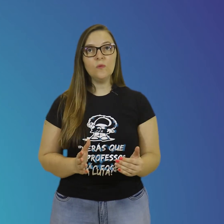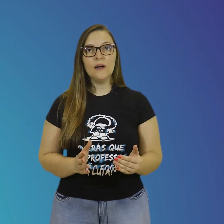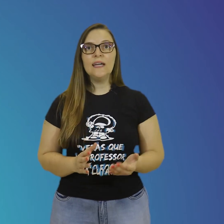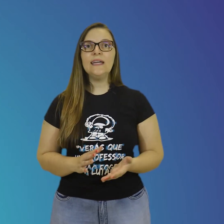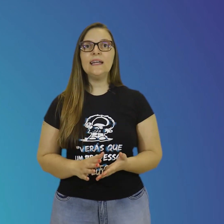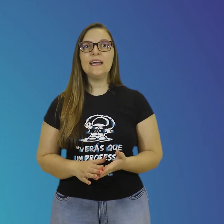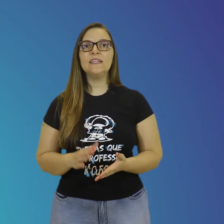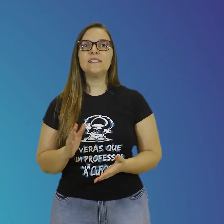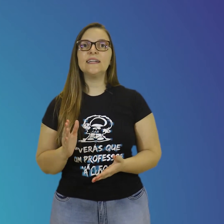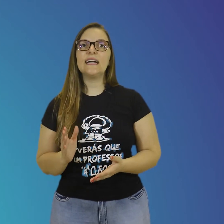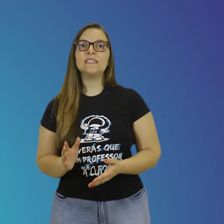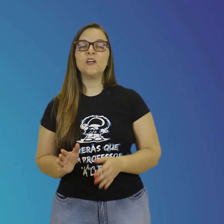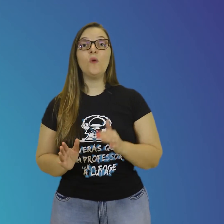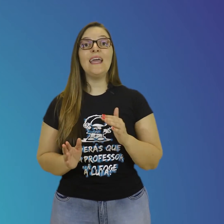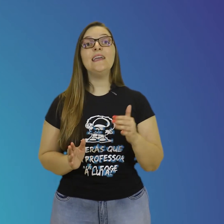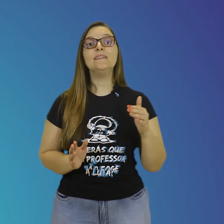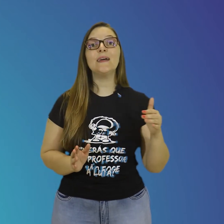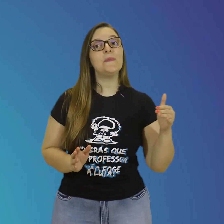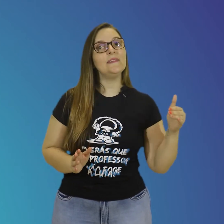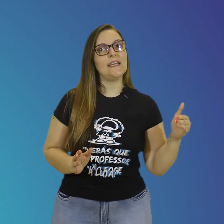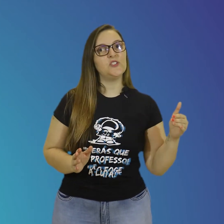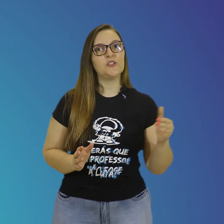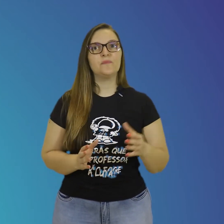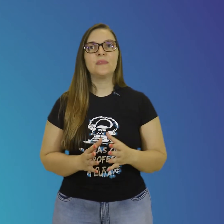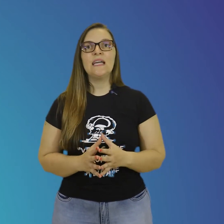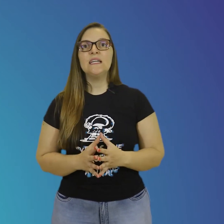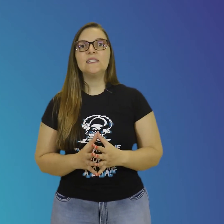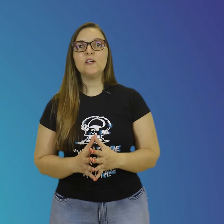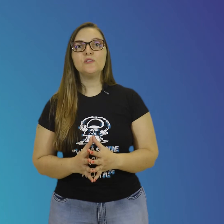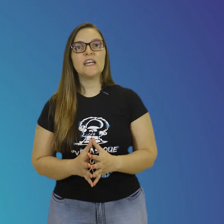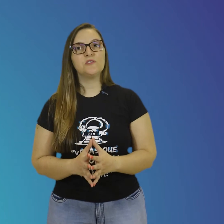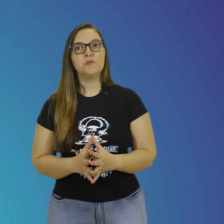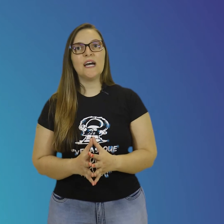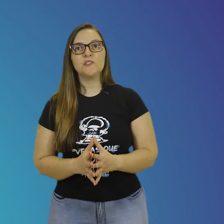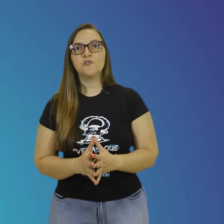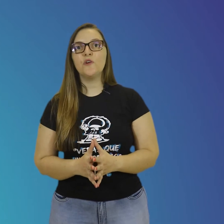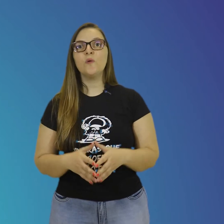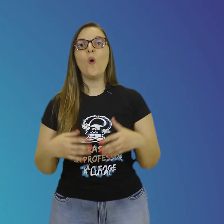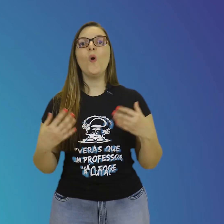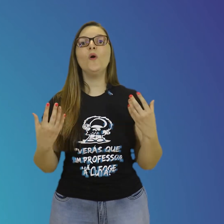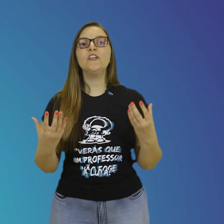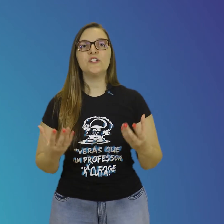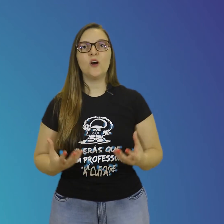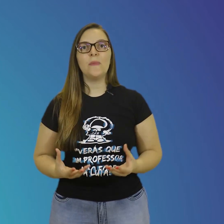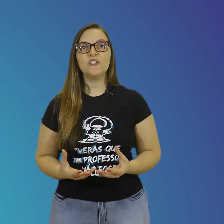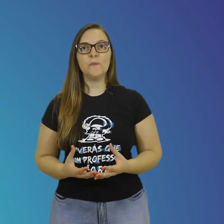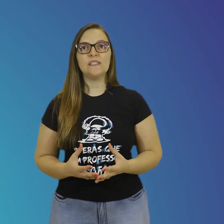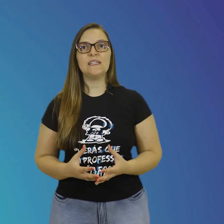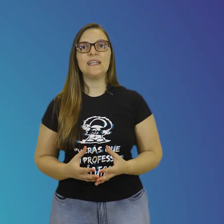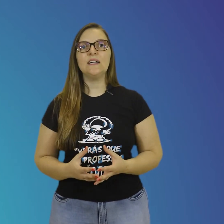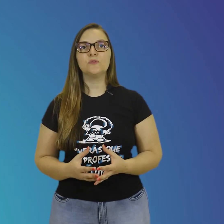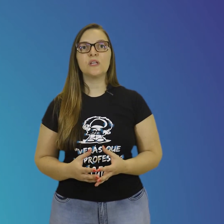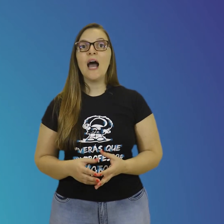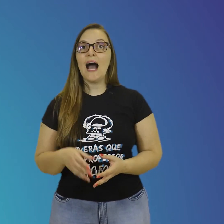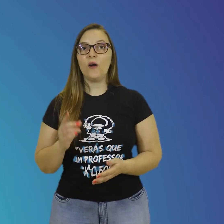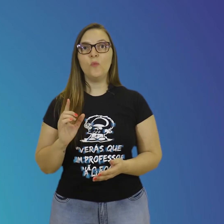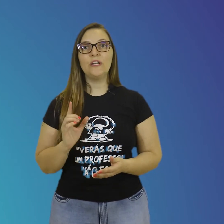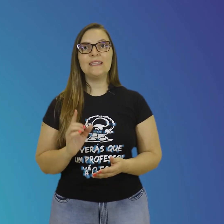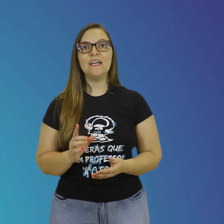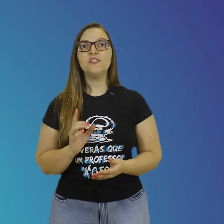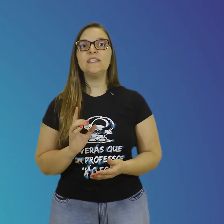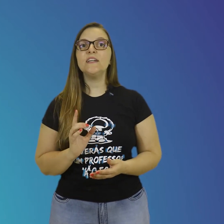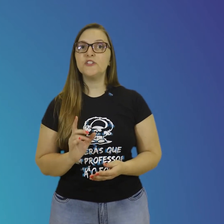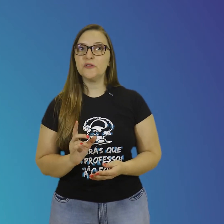segregação e lei da segregação independente. Seus resultados foram originalmente apresentados